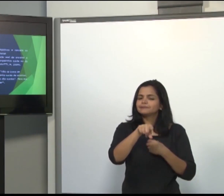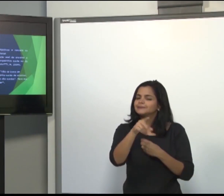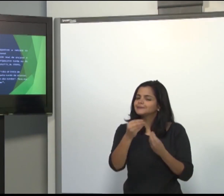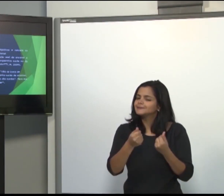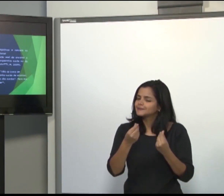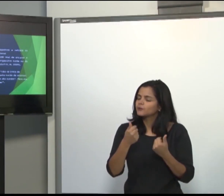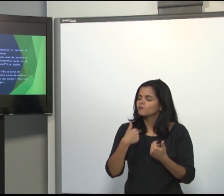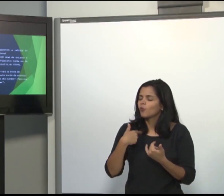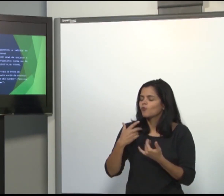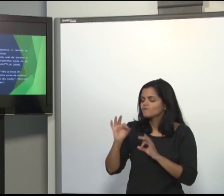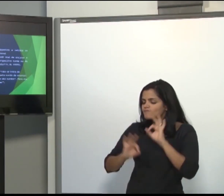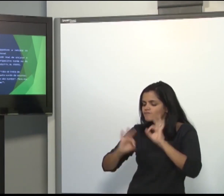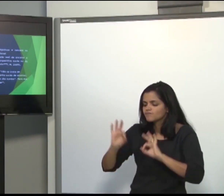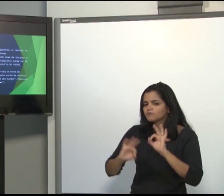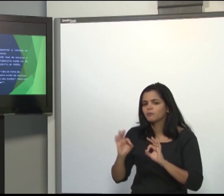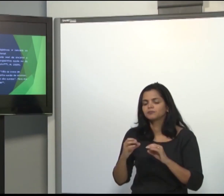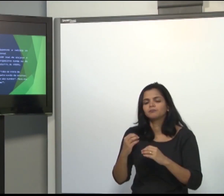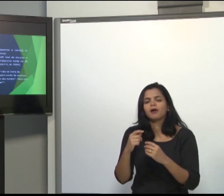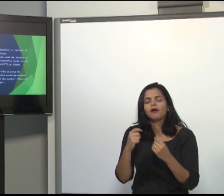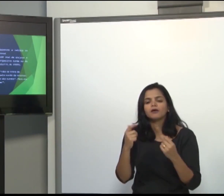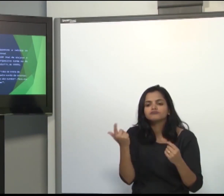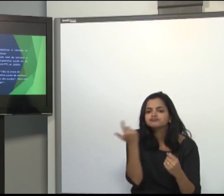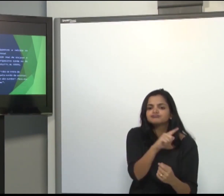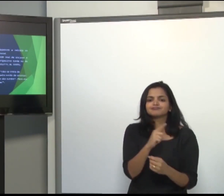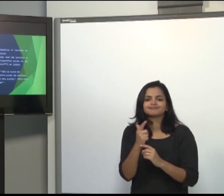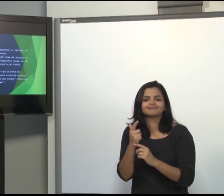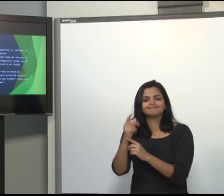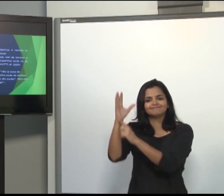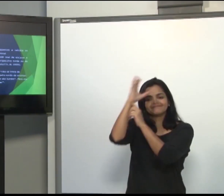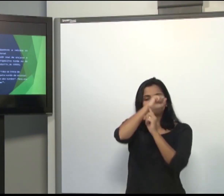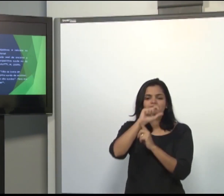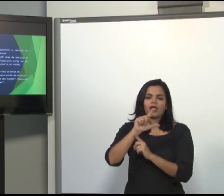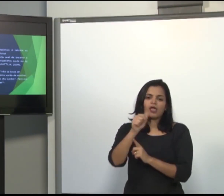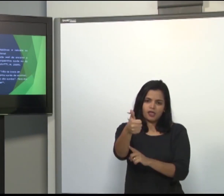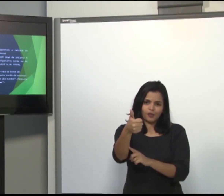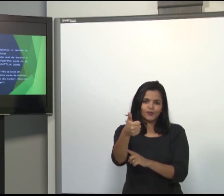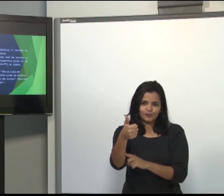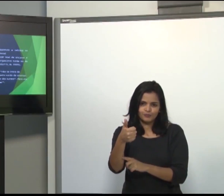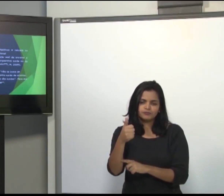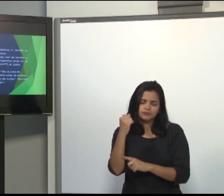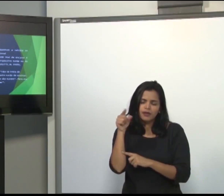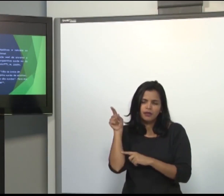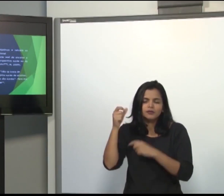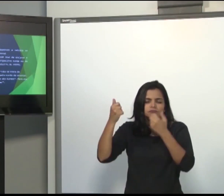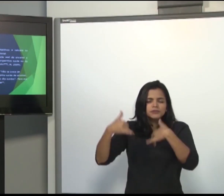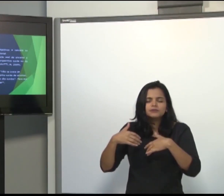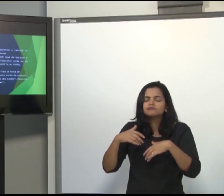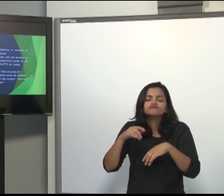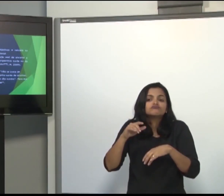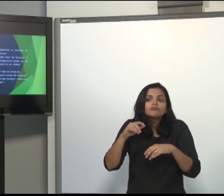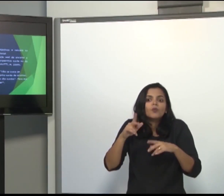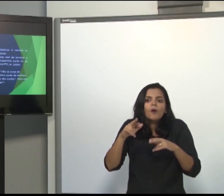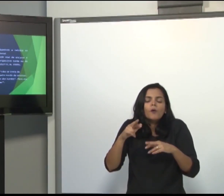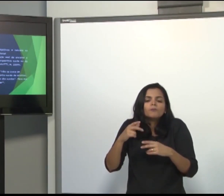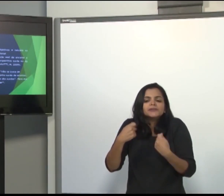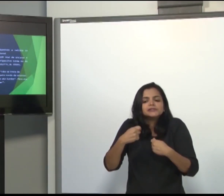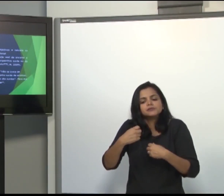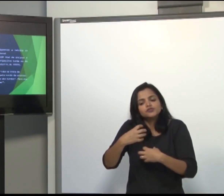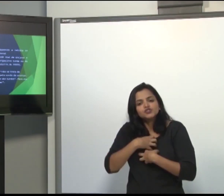colocar no lugar do meu aluno nesse processo de aprendizagem e ensino da L1, uma vez